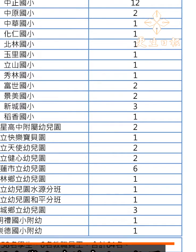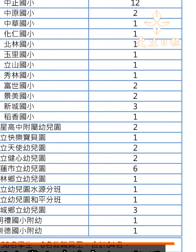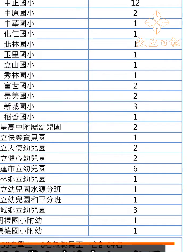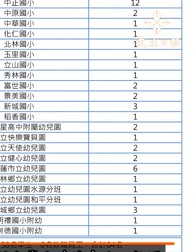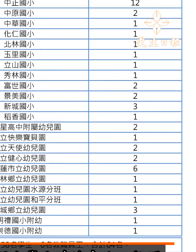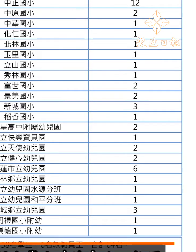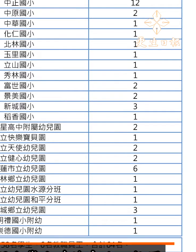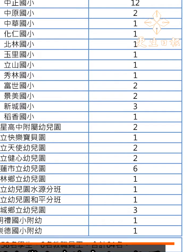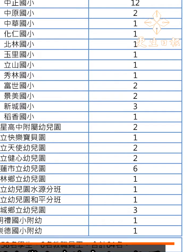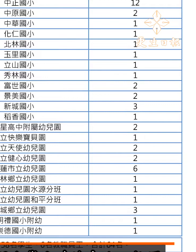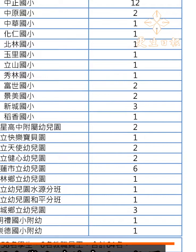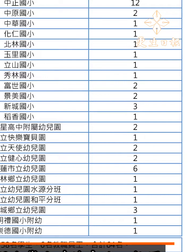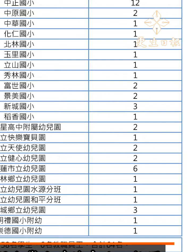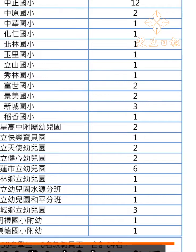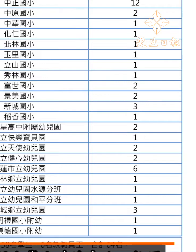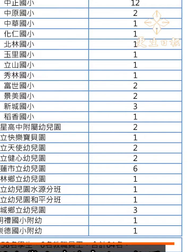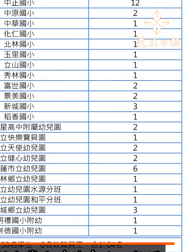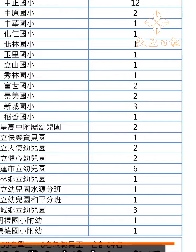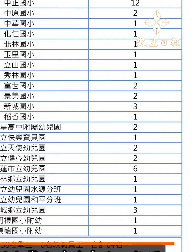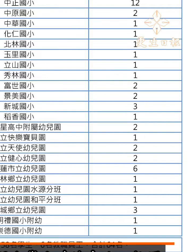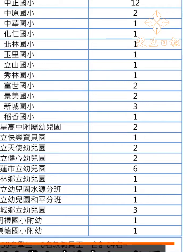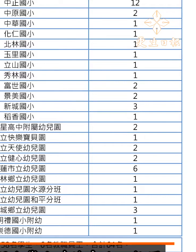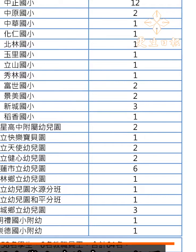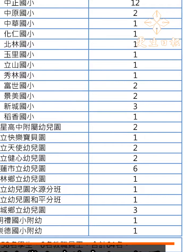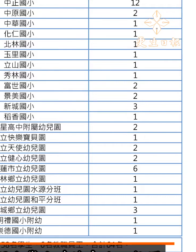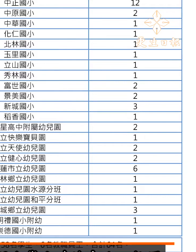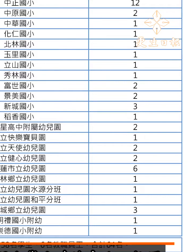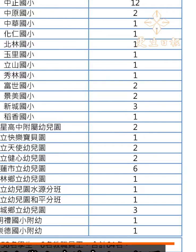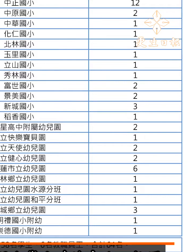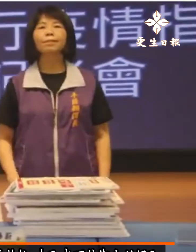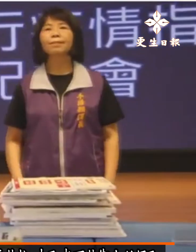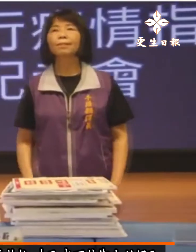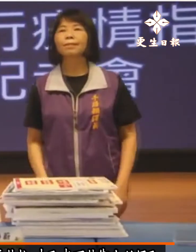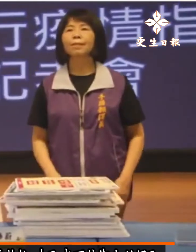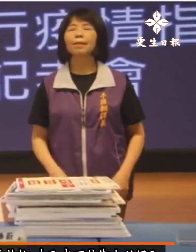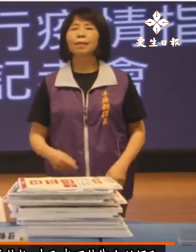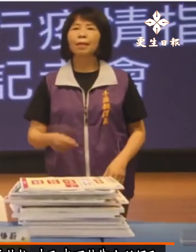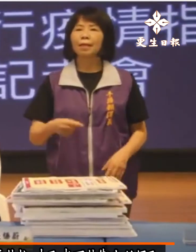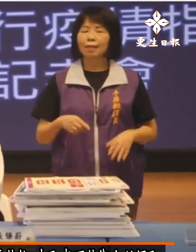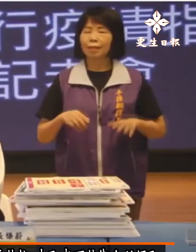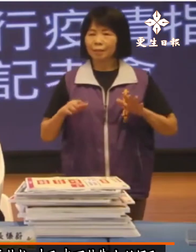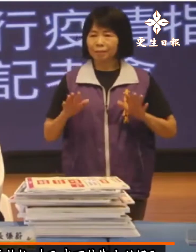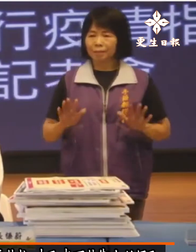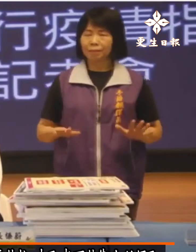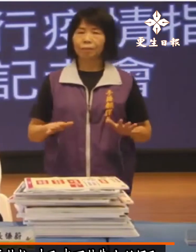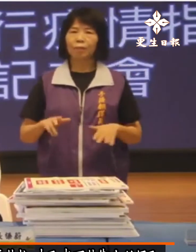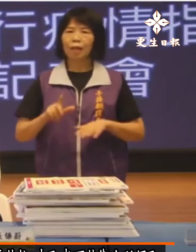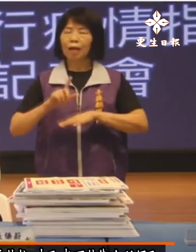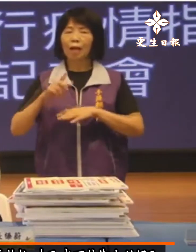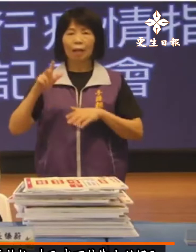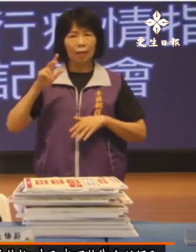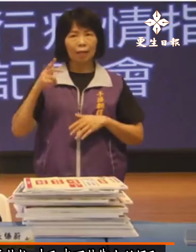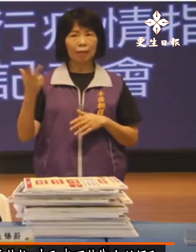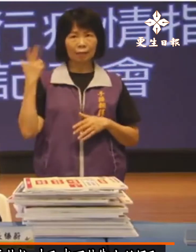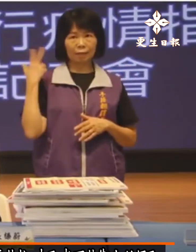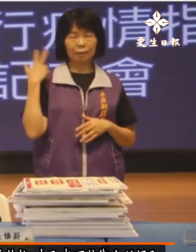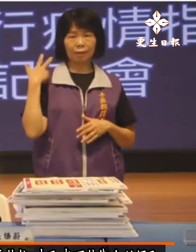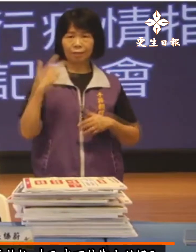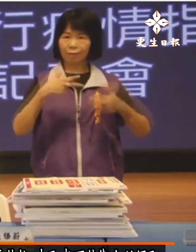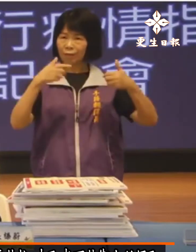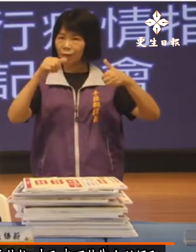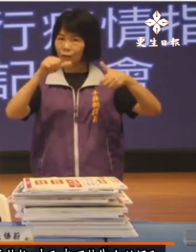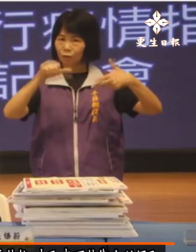有64名。那这是属于并未进入校园部分。 我想在我们在上礼拜五这